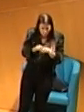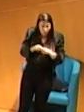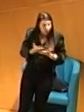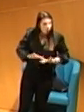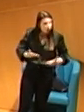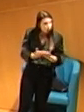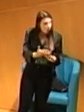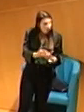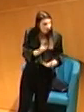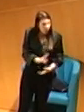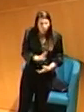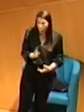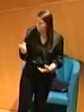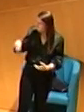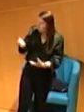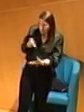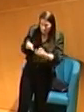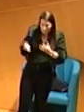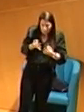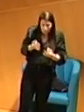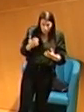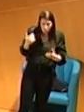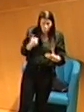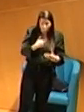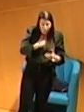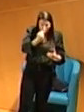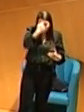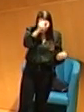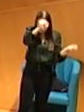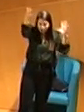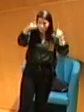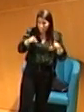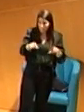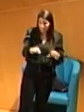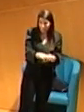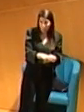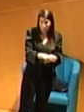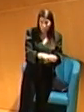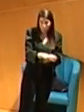plus que ça, c'est-à-dire tout ce que vous avez pu soulever, en fait, je l'ai pensé moi-même.